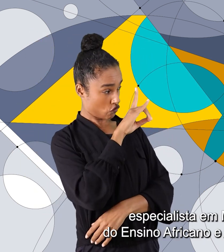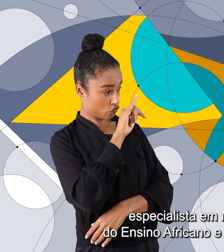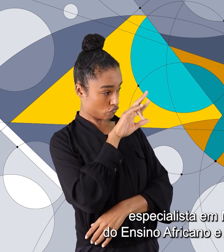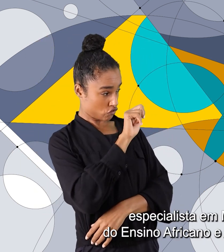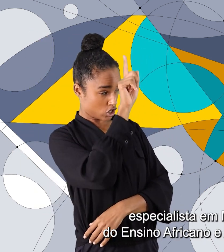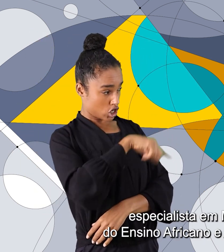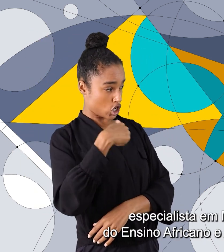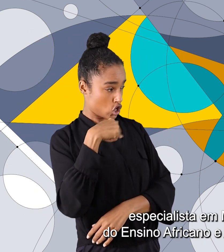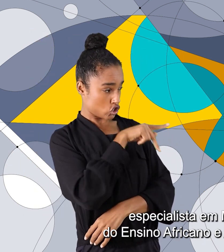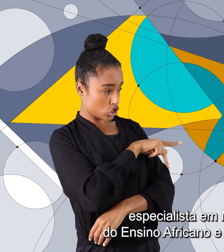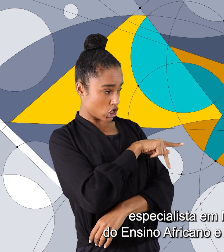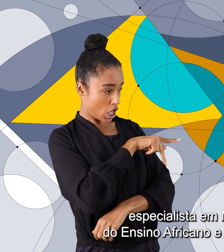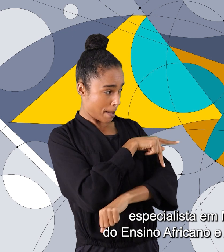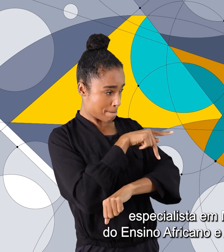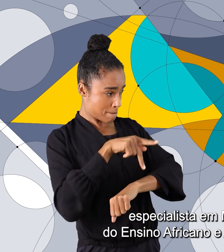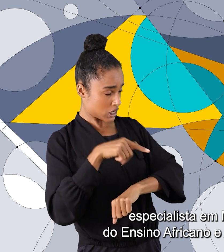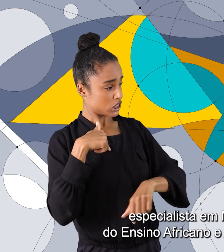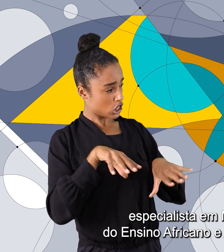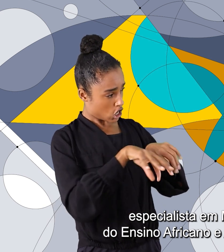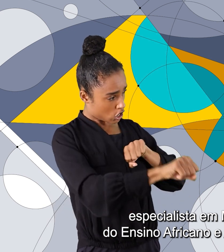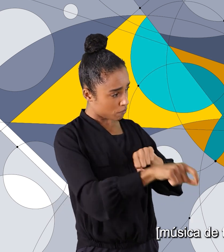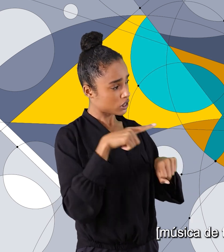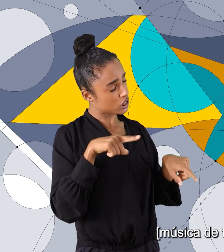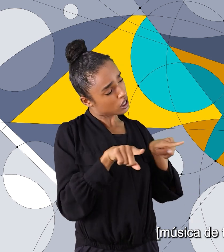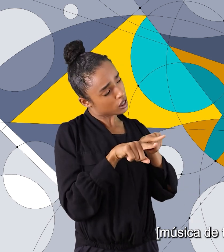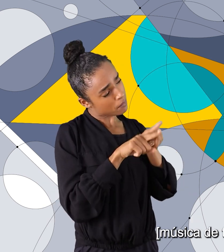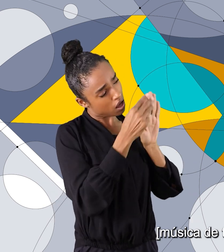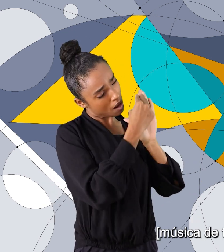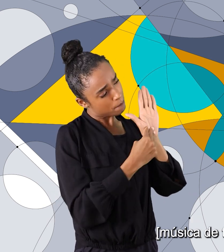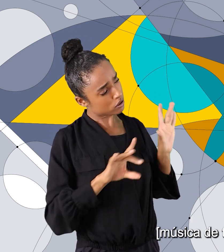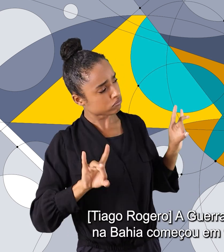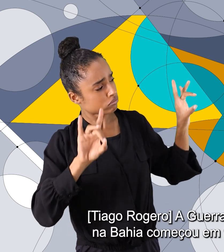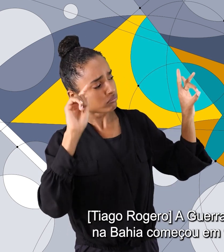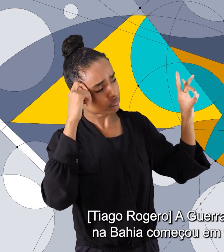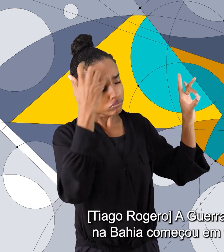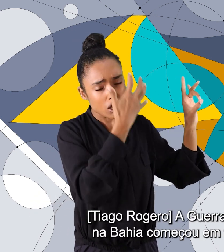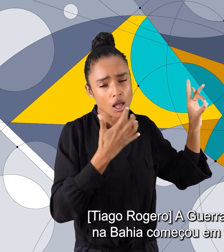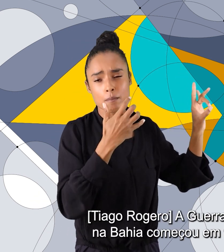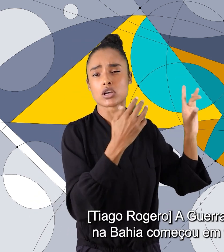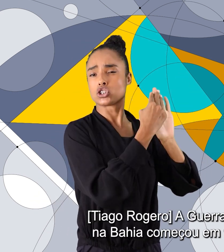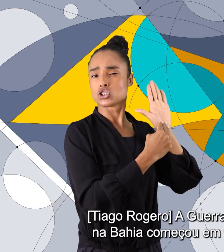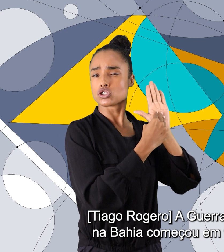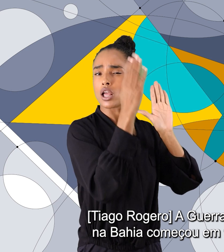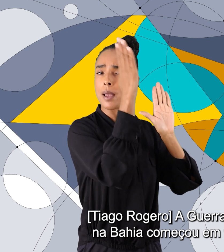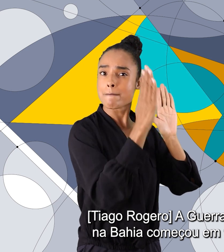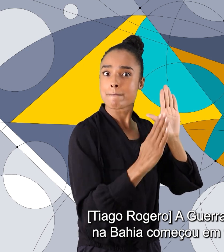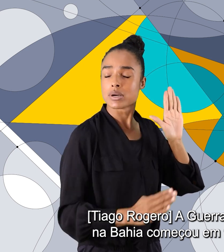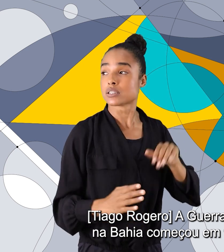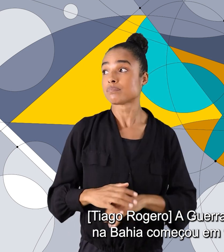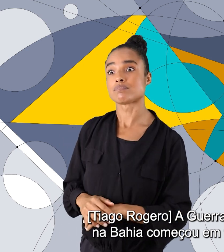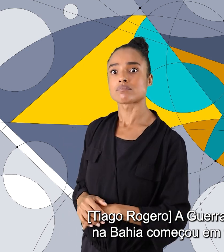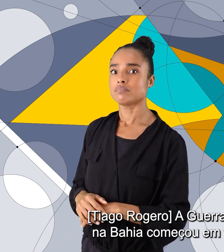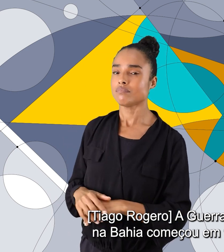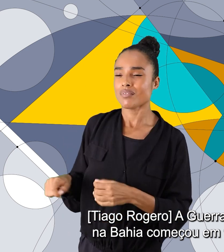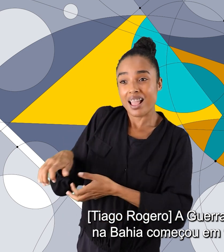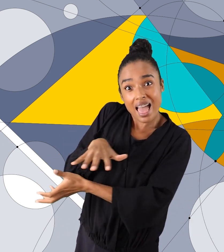pedagoga, especialista em metodologia do ensino africano e afro-brasileiro. A Guerra da Independência na Bahia começou em